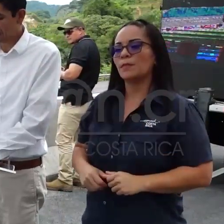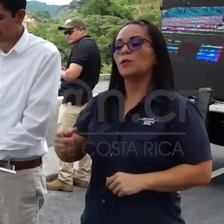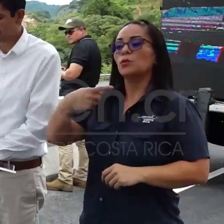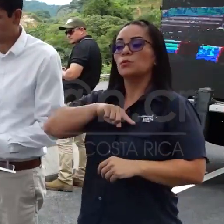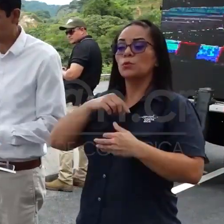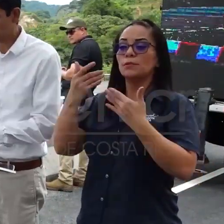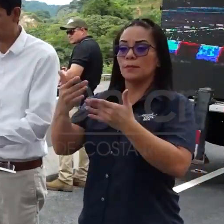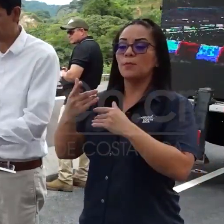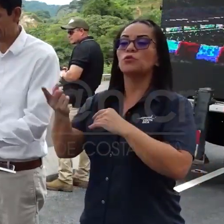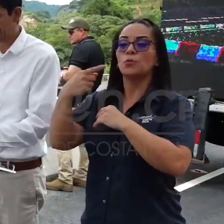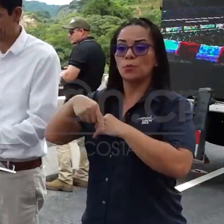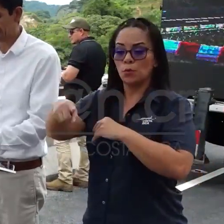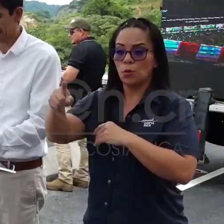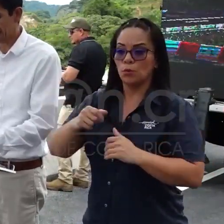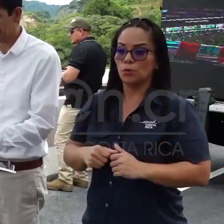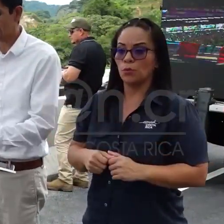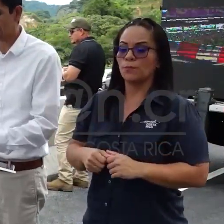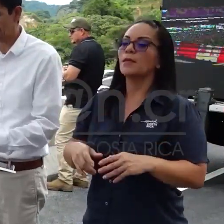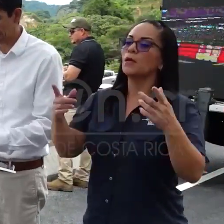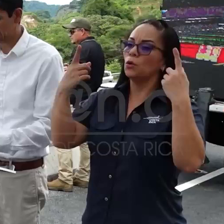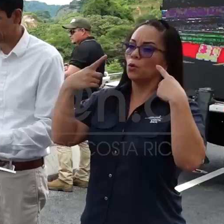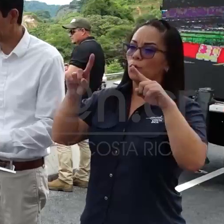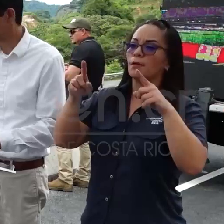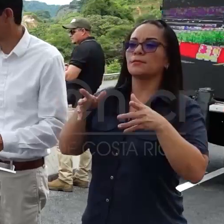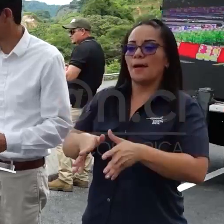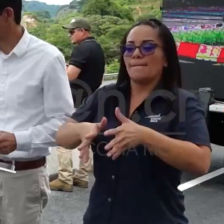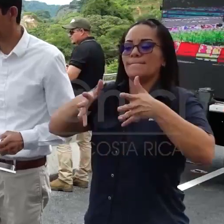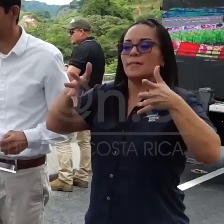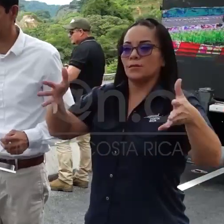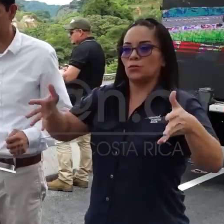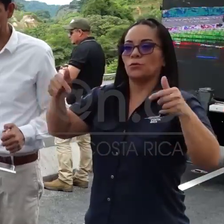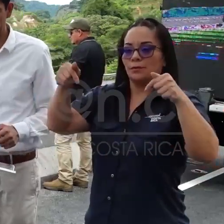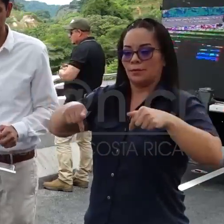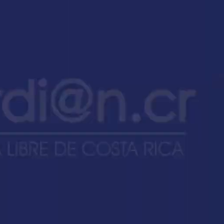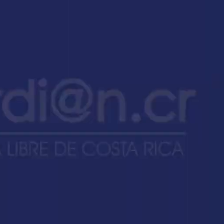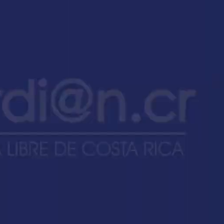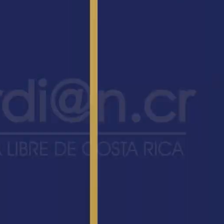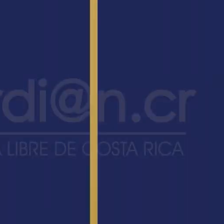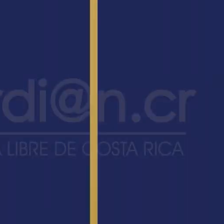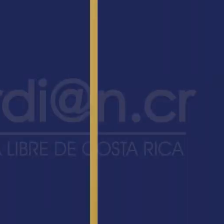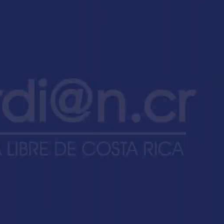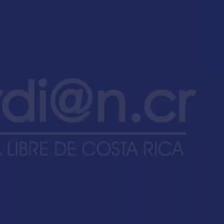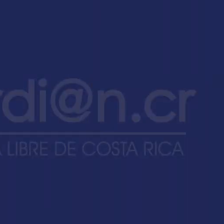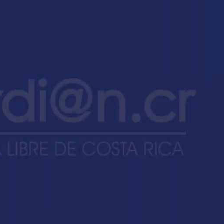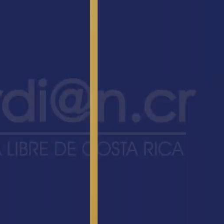esperamos pronto poder llegar a una ampliación de esta importante vía. Muchas gracias.